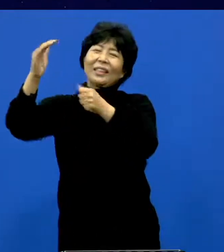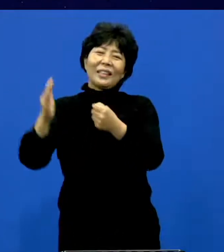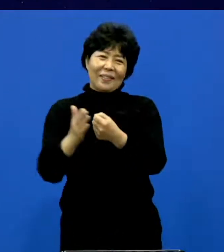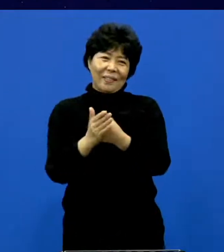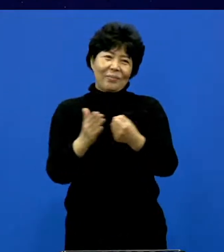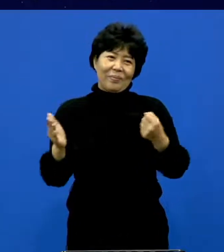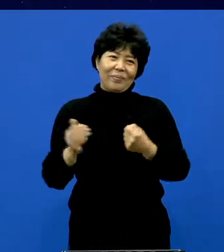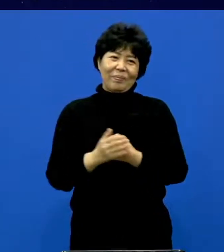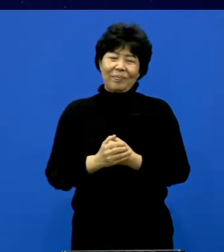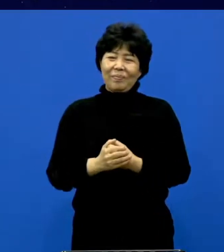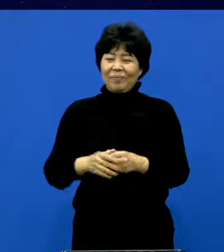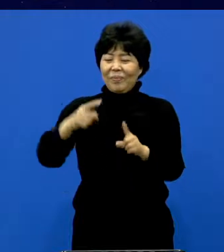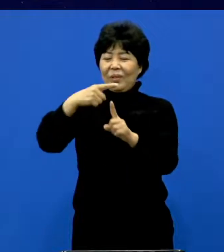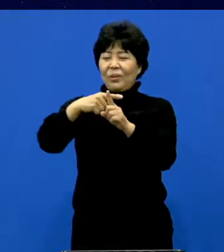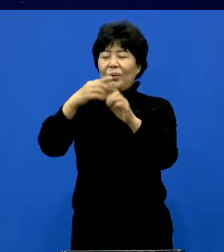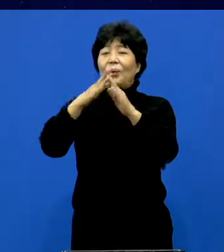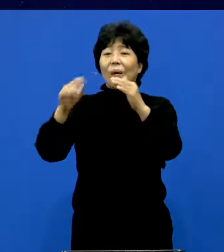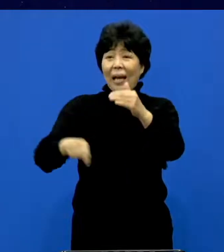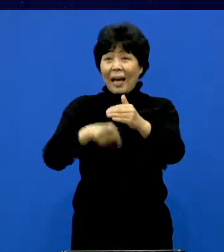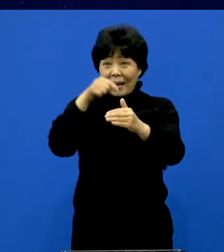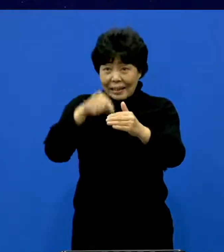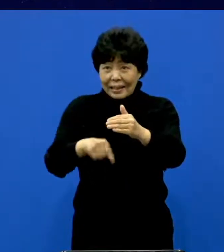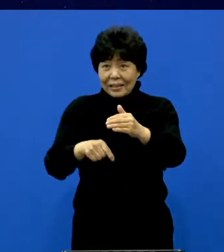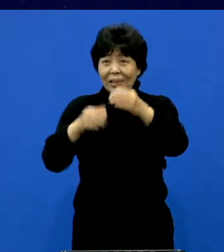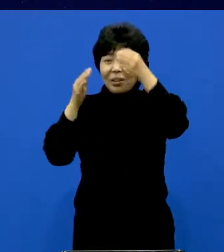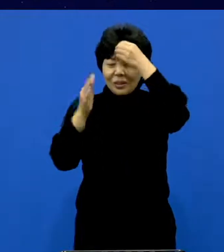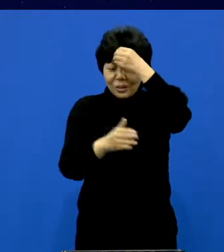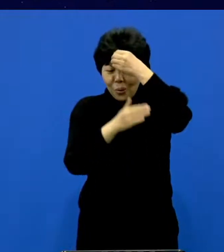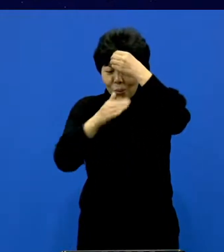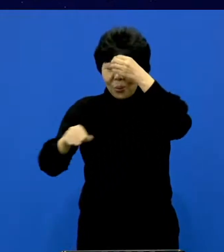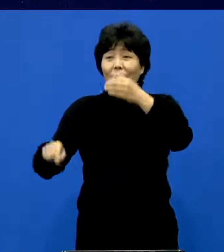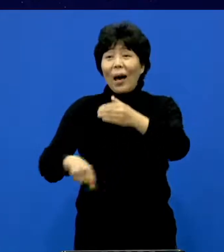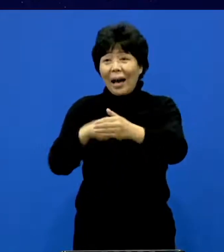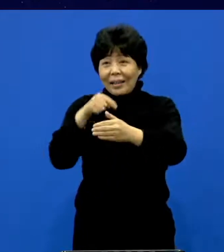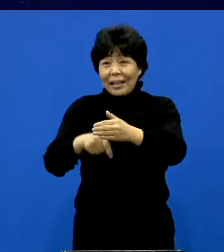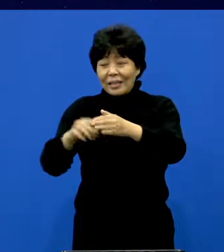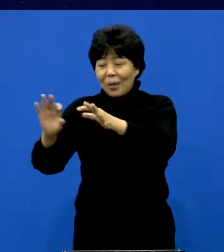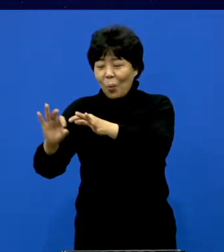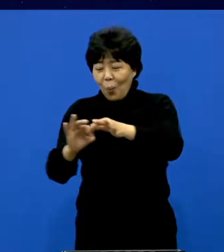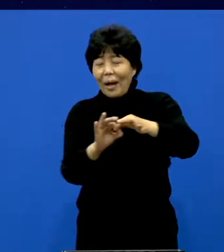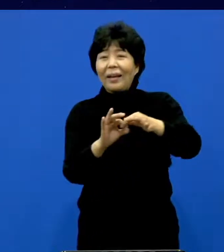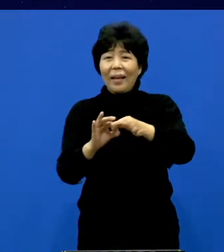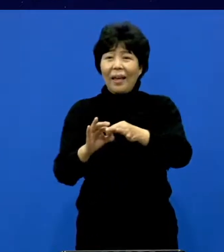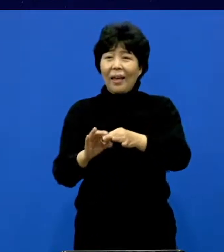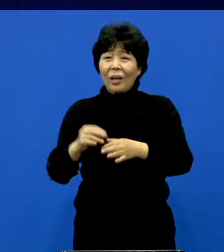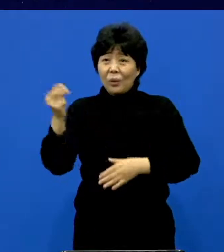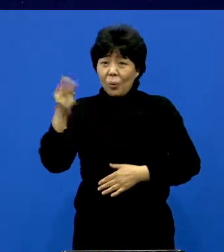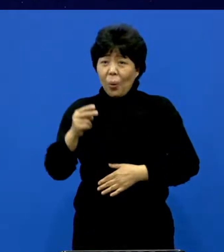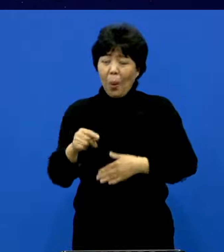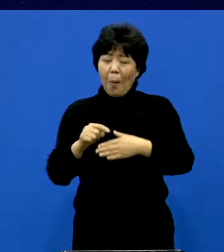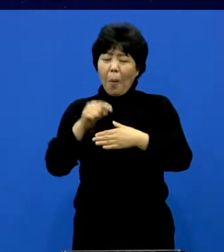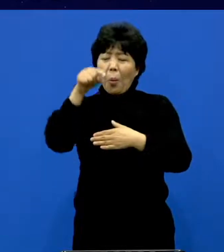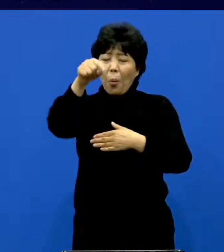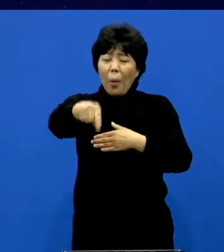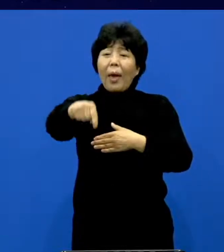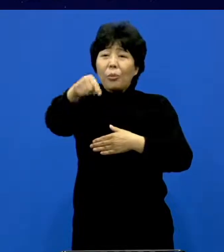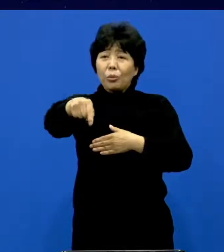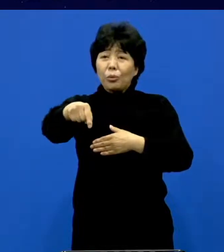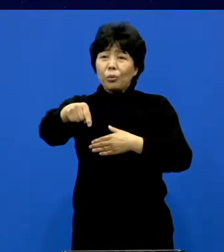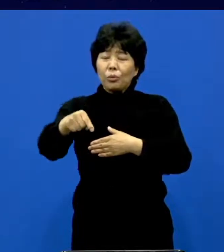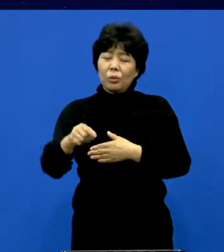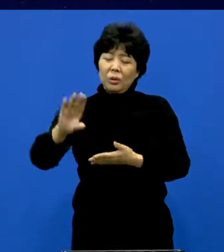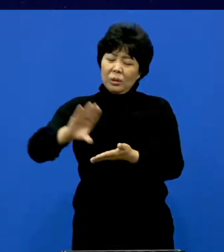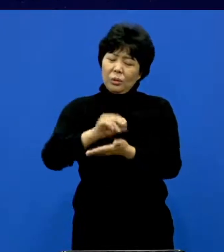이 8절은 교회 안에서 성도들 안에서의 관계, 그리고 9절은 교회 외부와의 관계 속에 그리스도인이